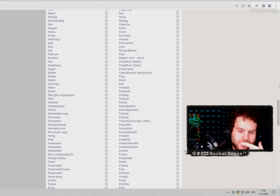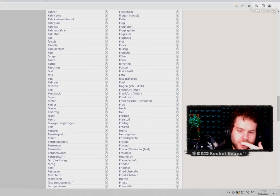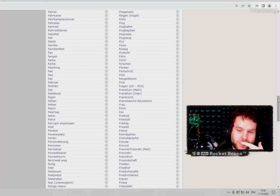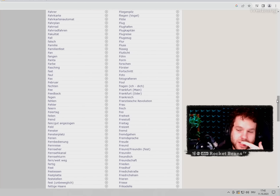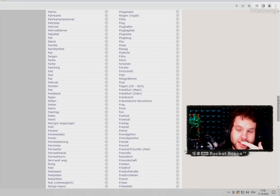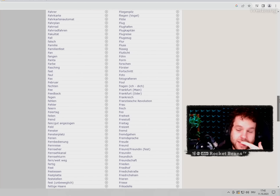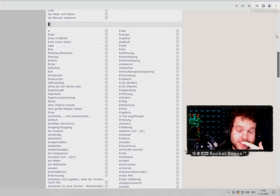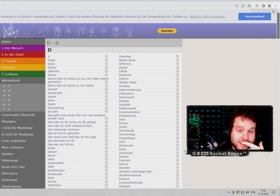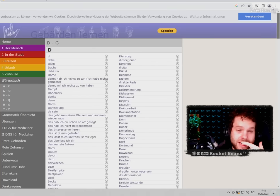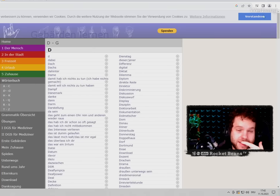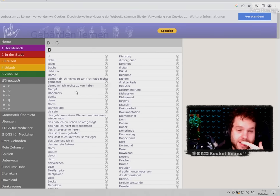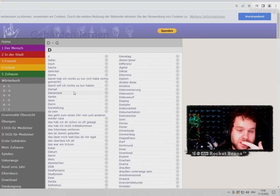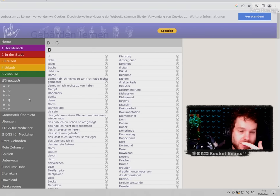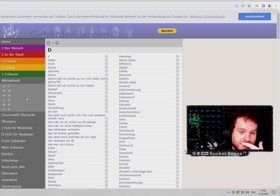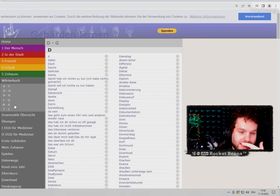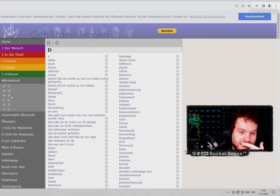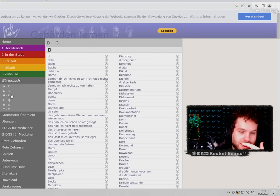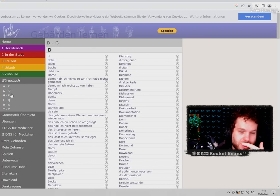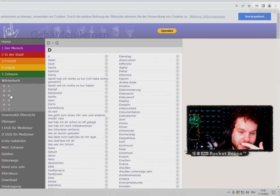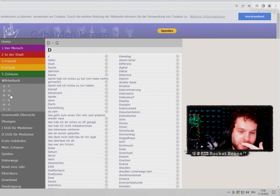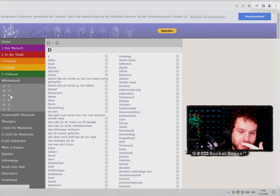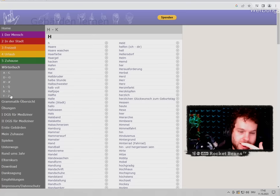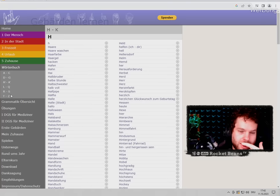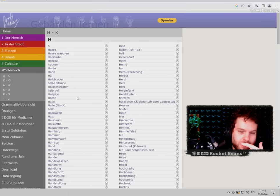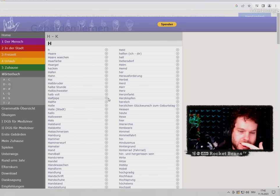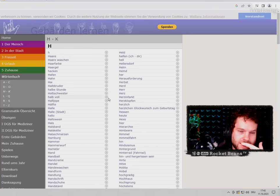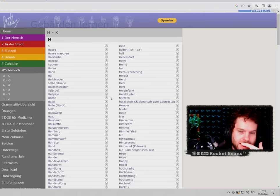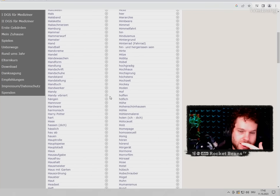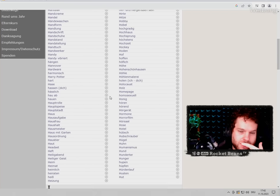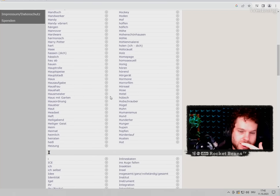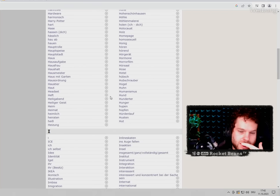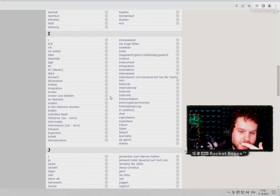Oh, ich hatte einen harten Guess für Italien. Okay, wir können gerne auch mal Italien durchgehen.